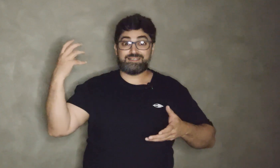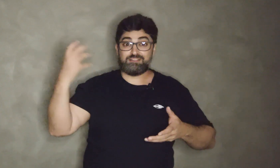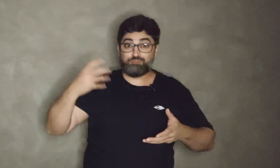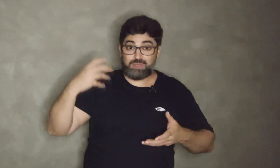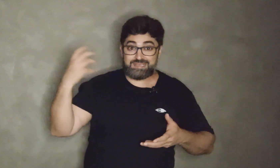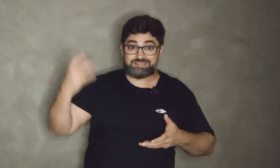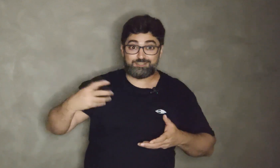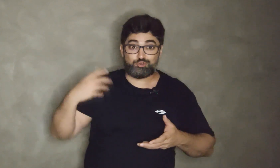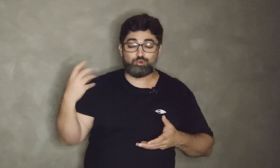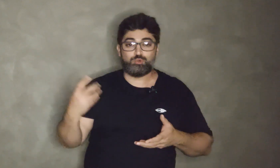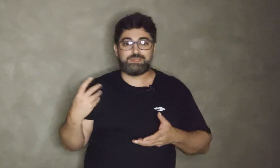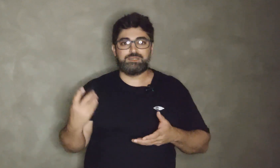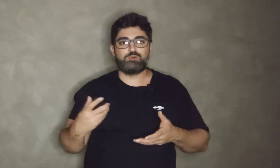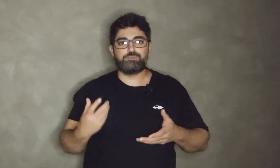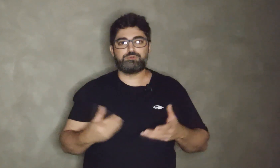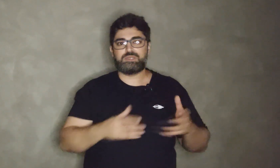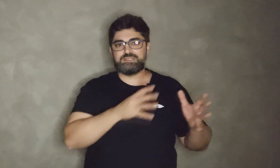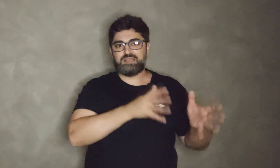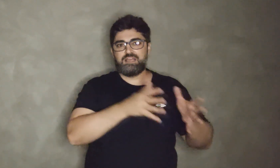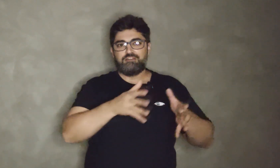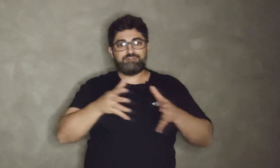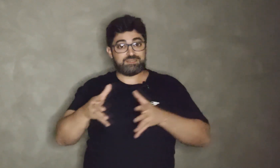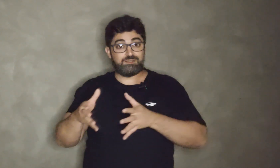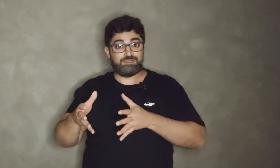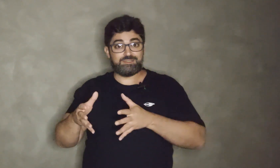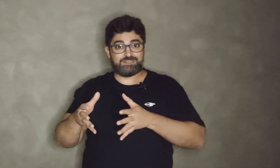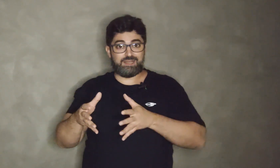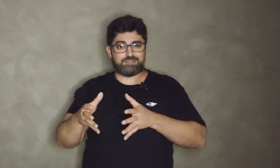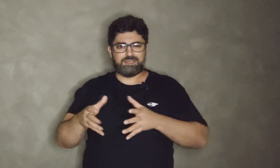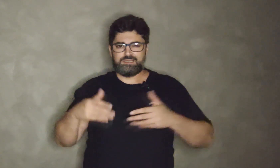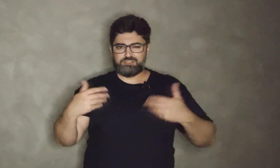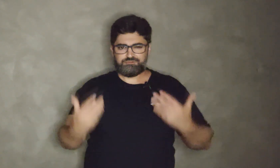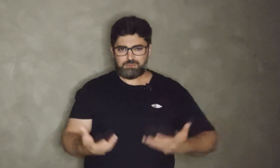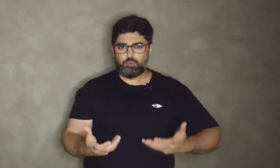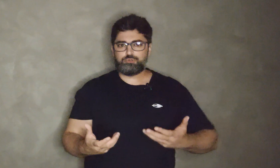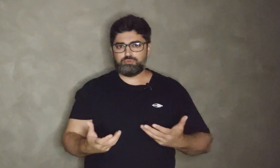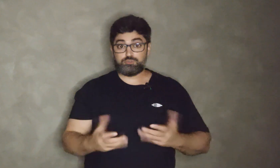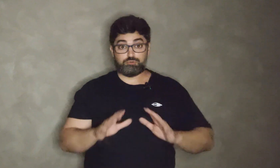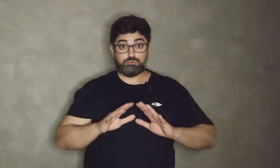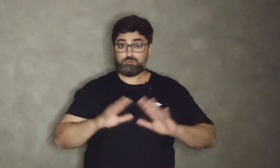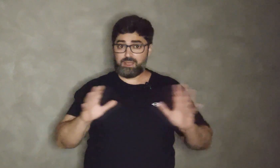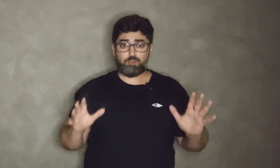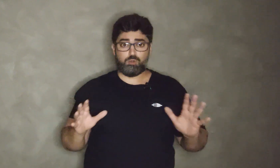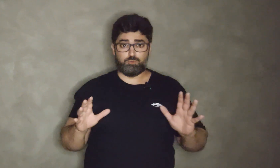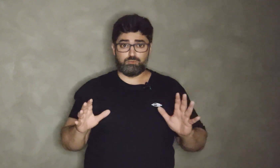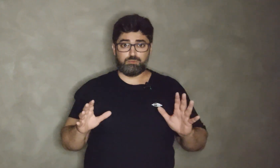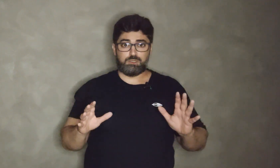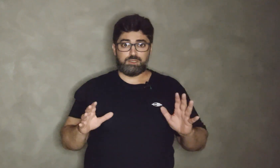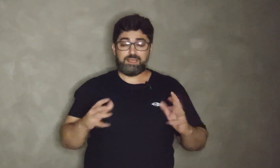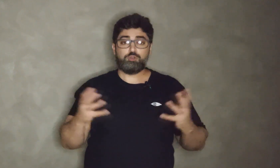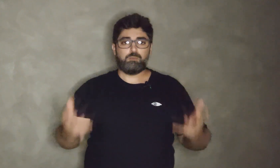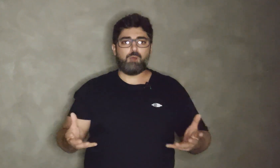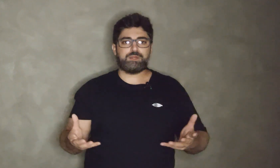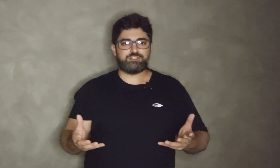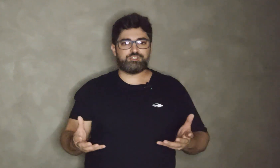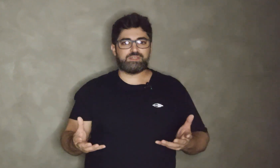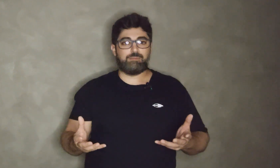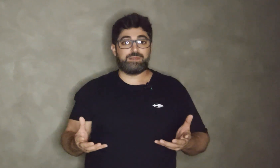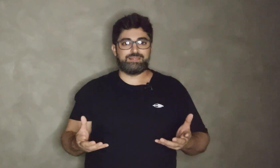essa influência, essa estrutura da língua portuguesa, fazendo em língua de sinais. A gente vê muito isso. Não é incomum. É normal para a gente que está aprendendo